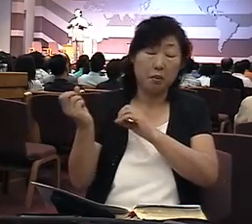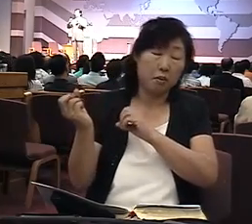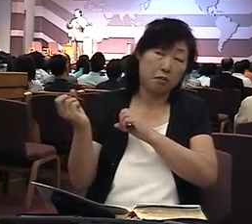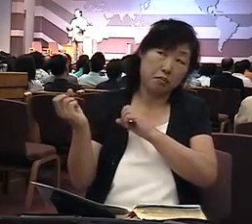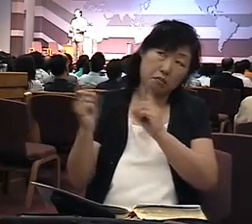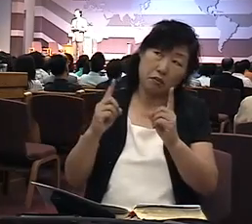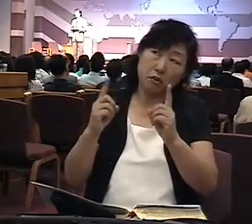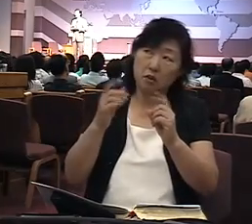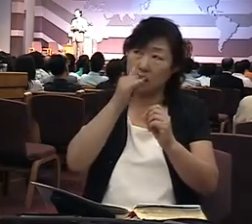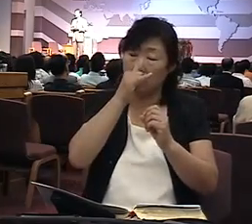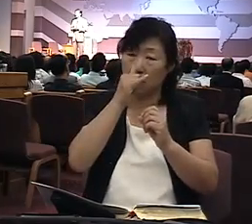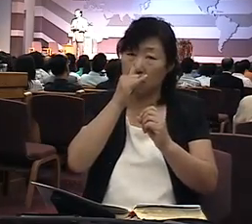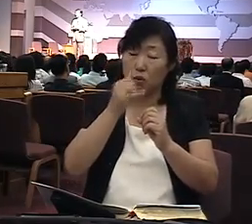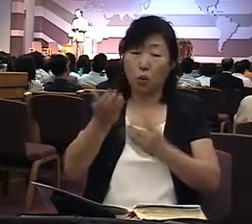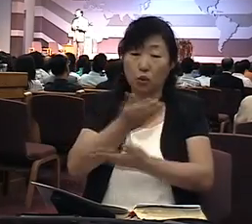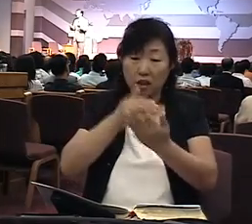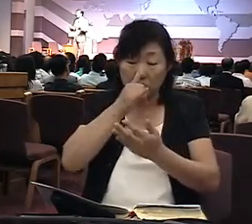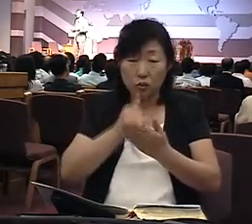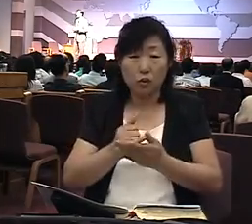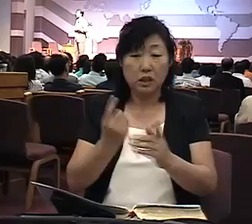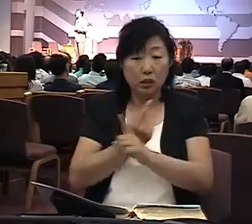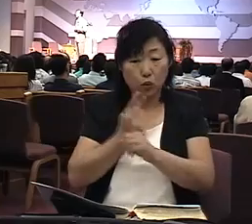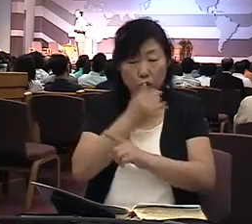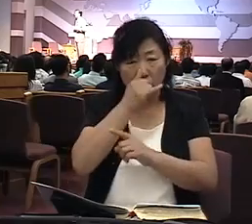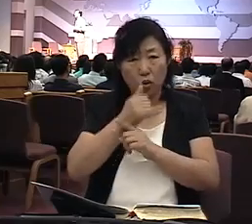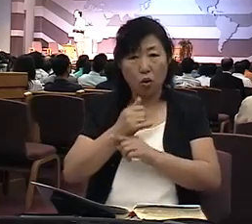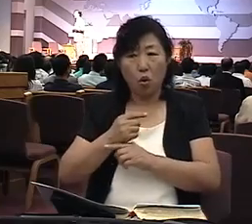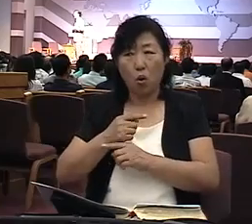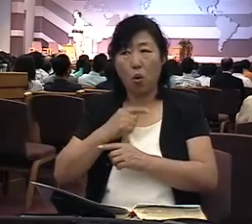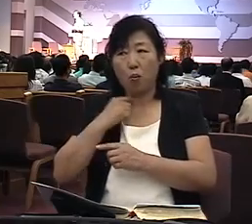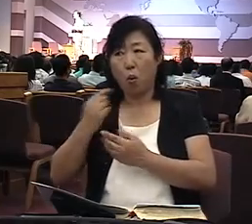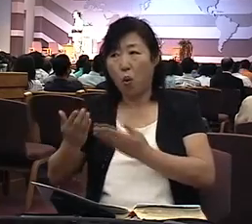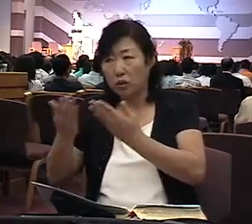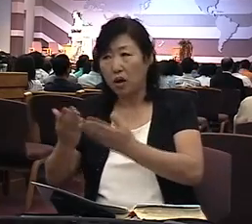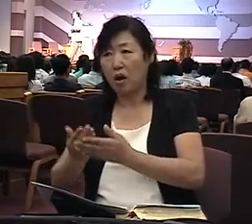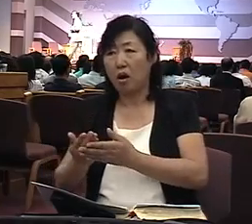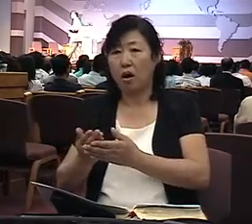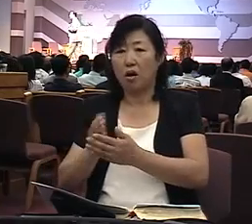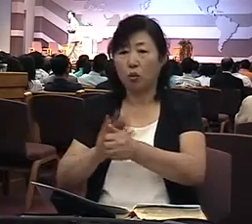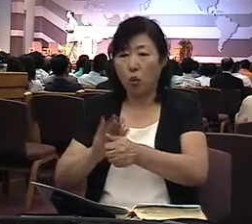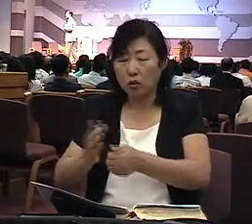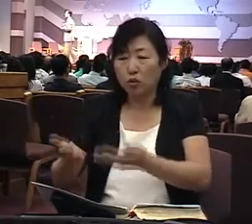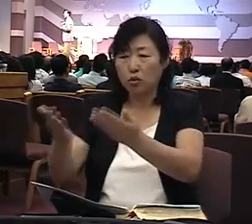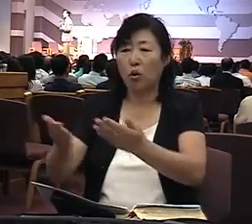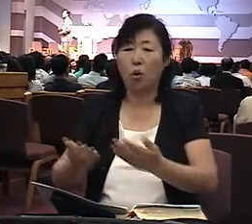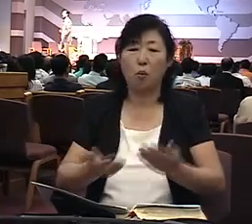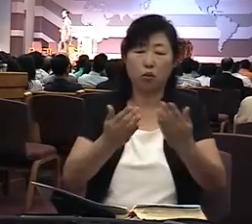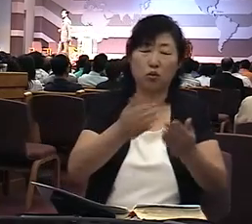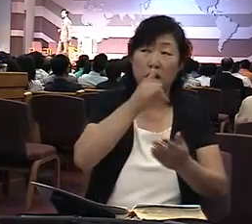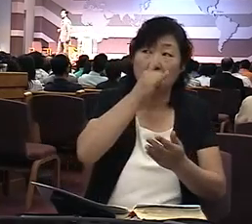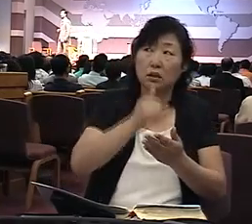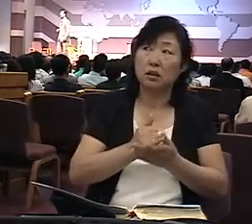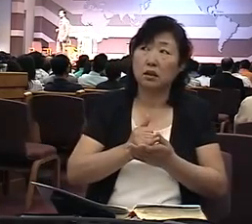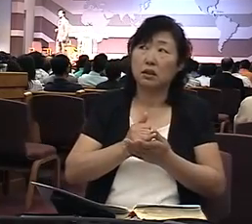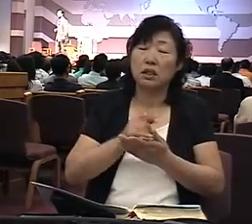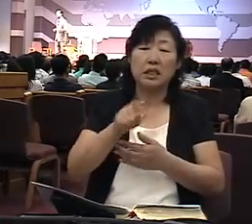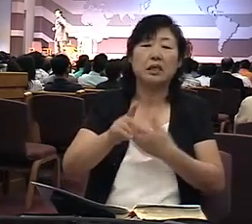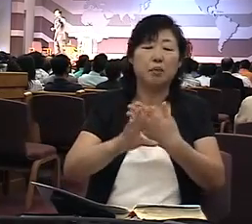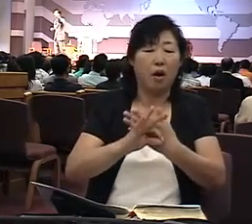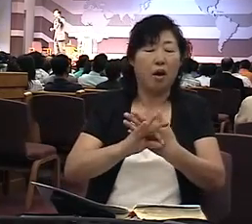치유도 있습니다. 봉사, 구제 활동도 있습니다. 근데 이면이 약한 것 같아요. 훈련을